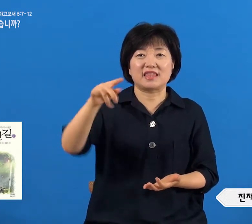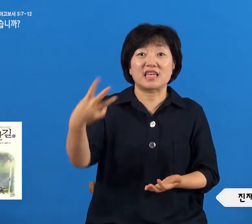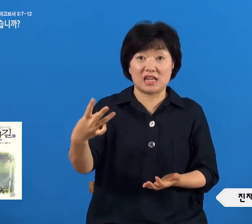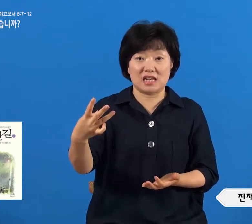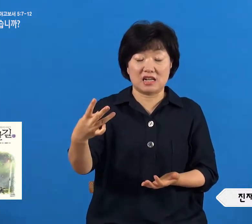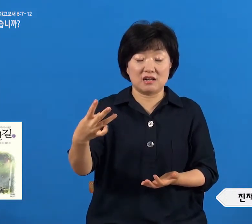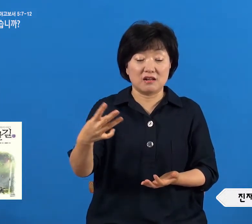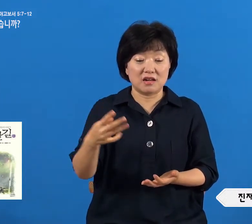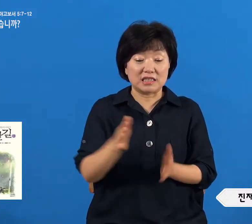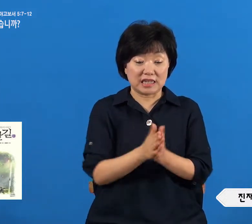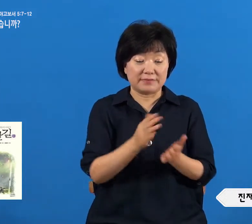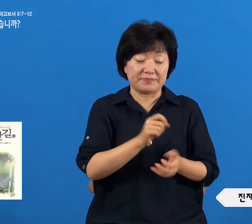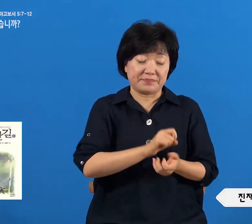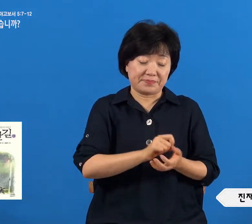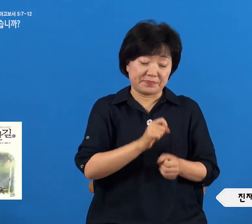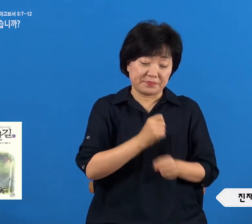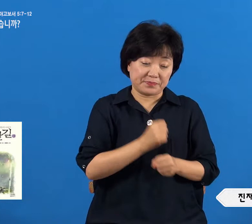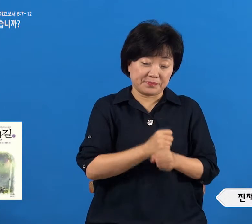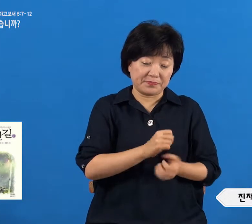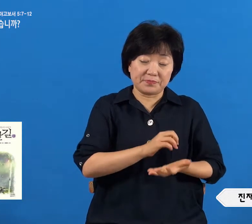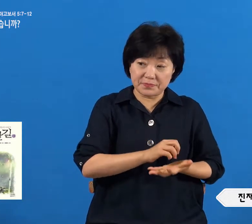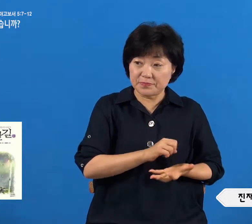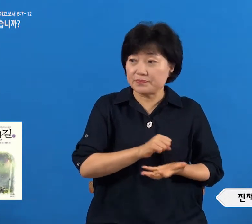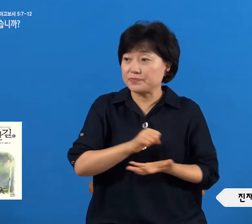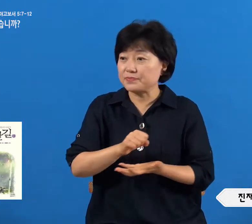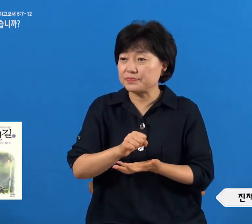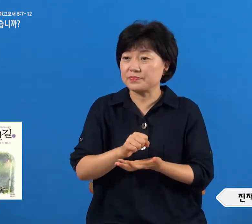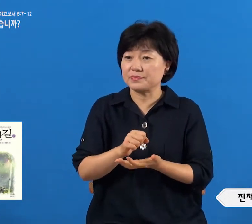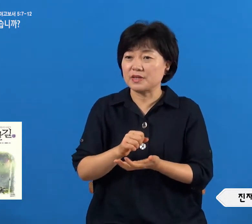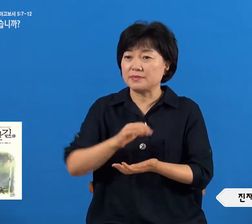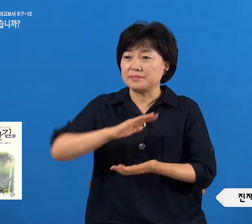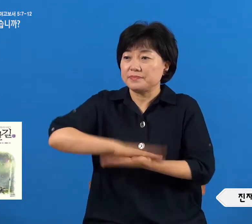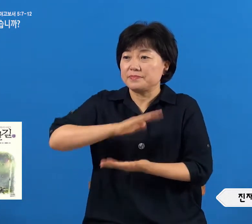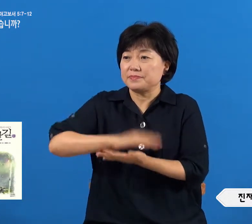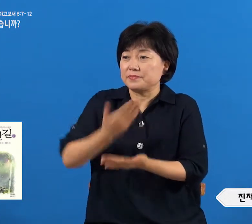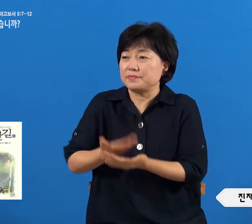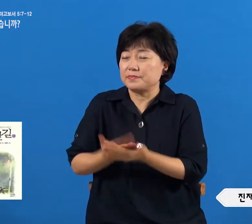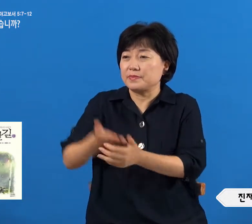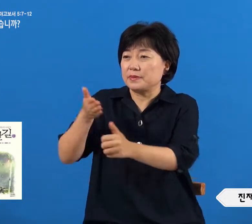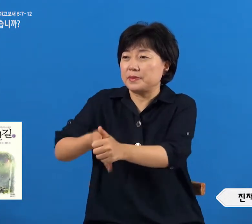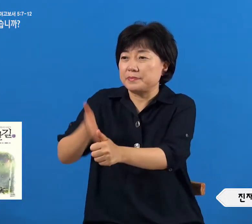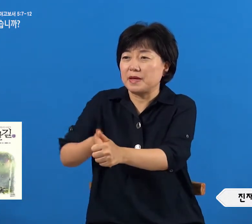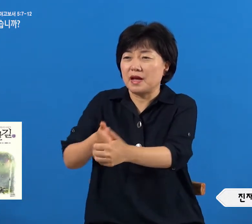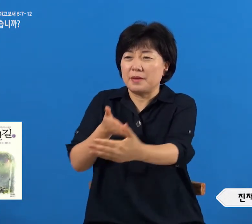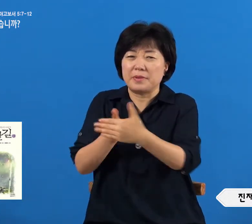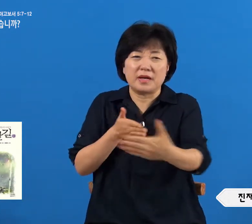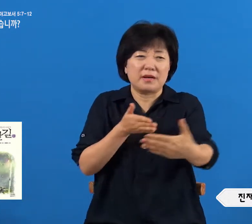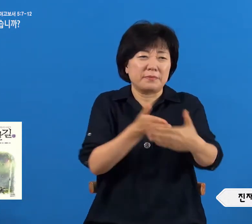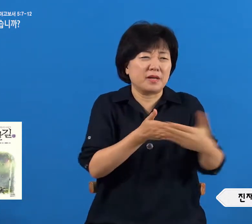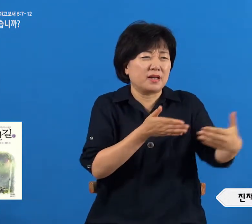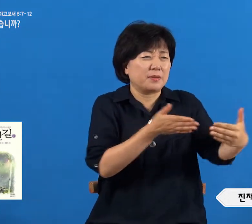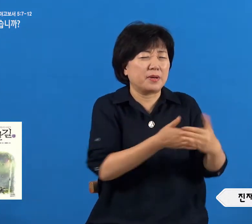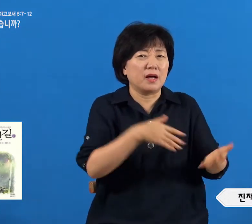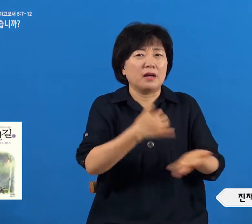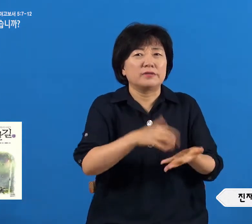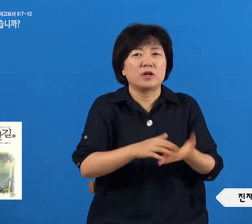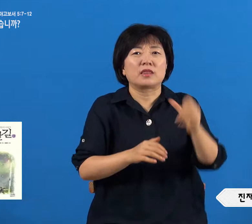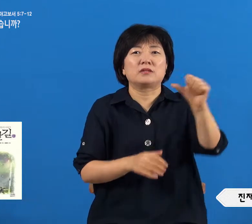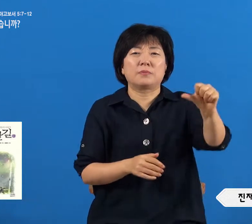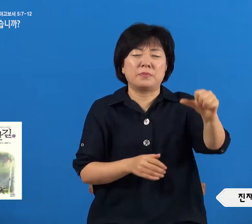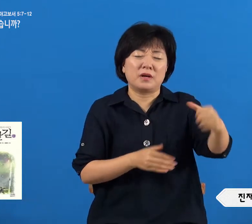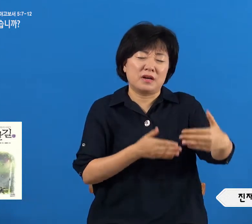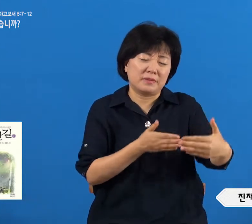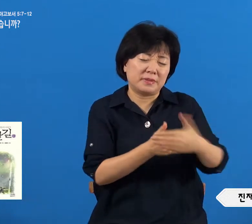출판사에 쫓아가 봤지만 아무도 받아주지를 않습니다. 5번 거절당합니다. 그리고 그